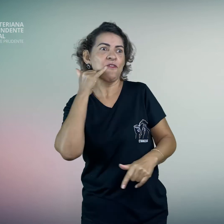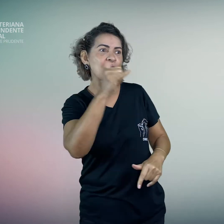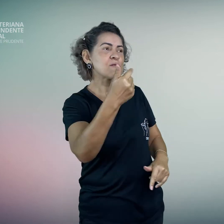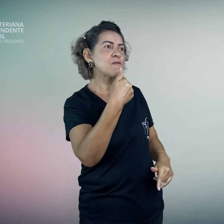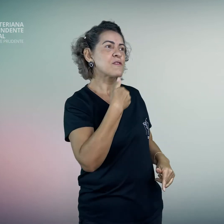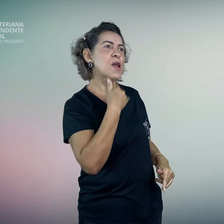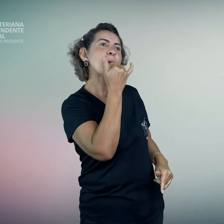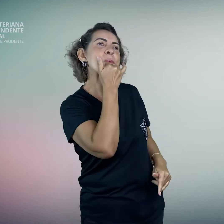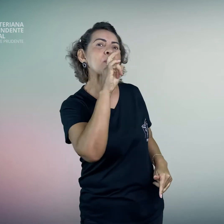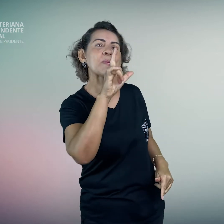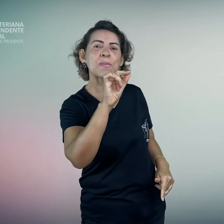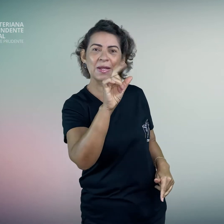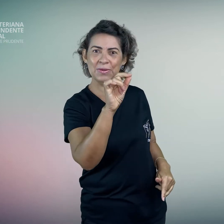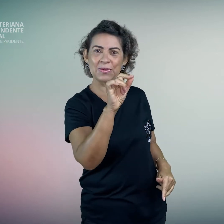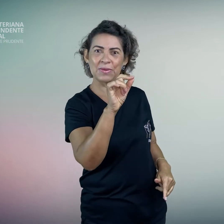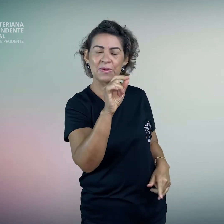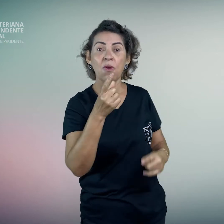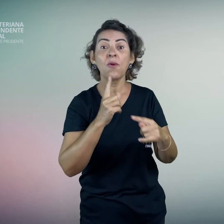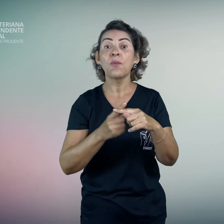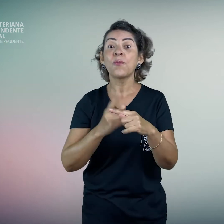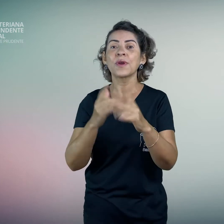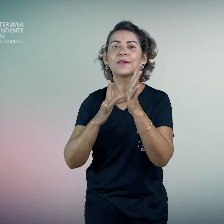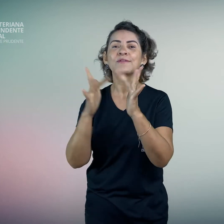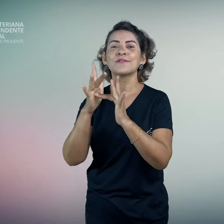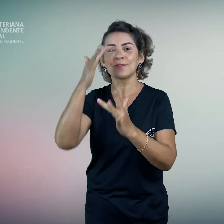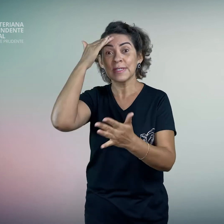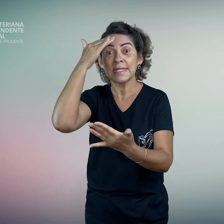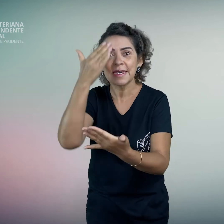Fez isso pois confiava na justiça do Pai.